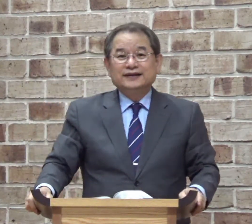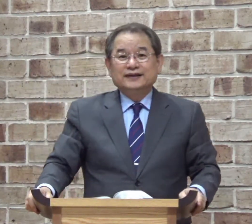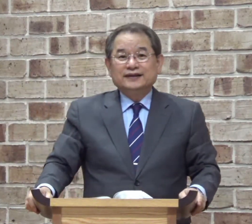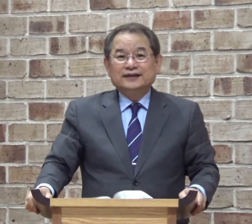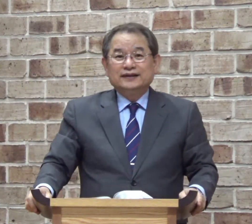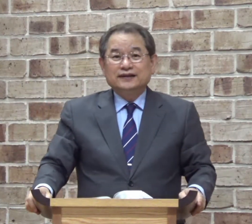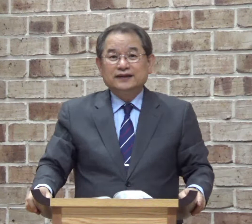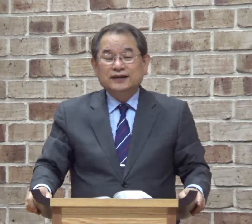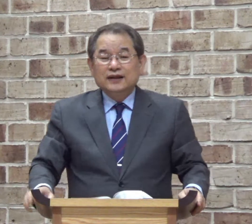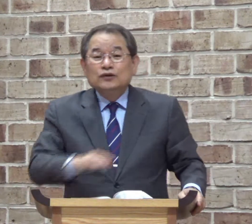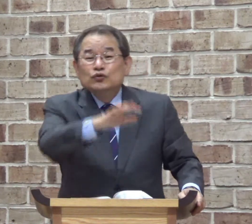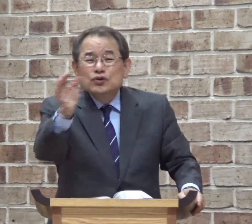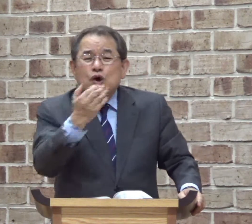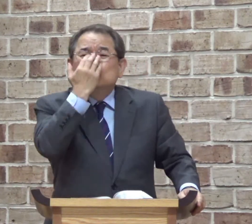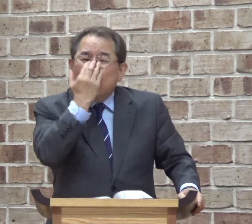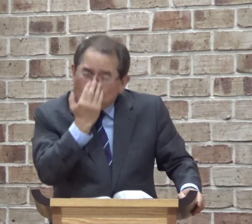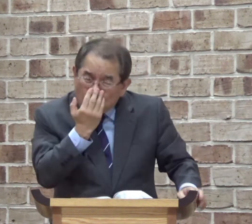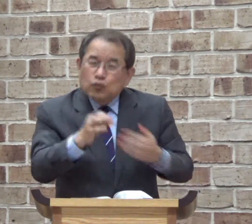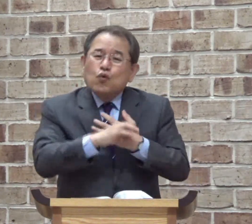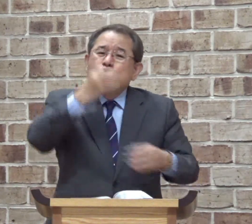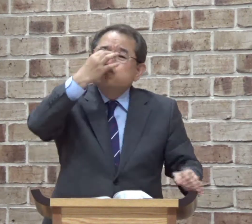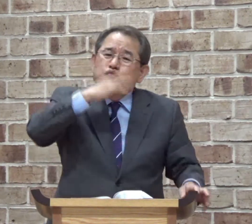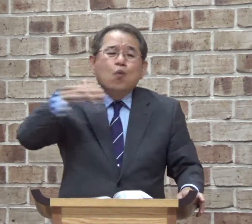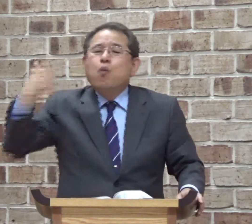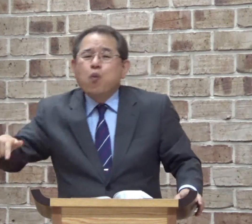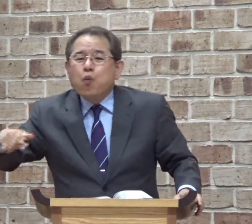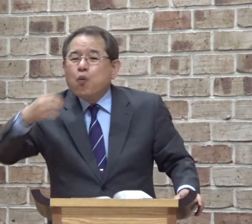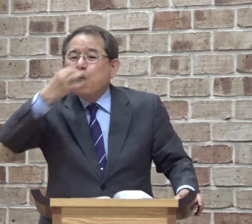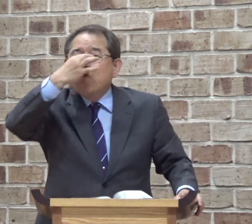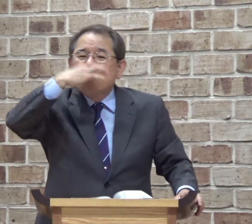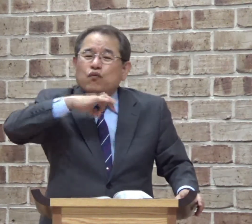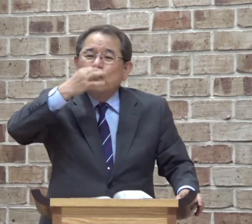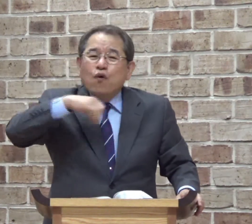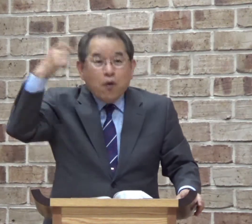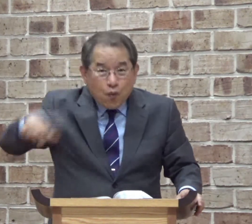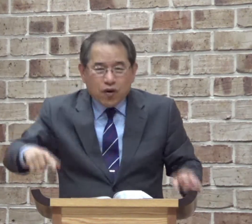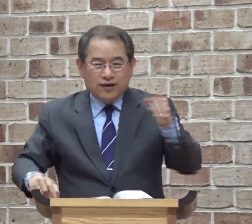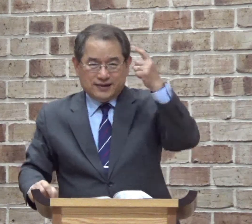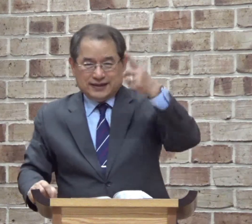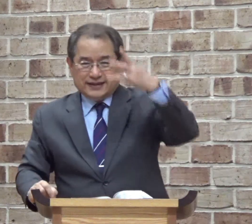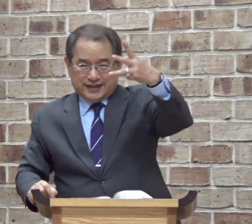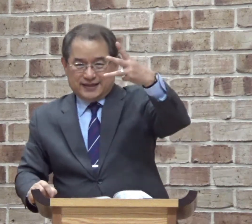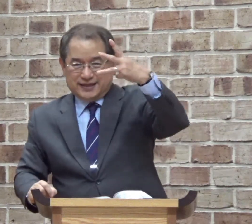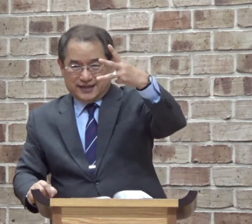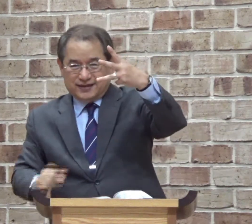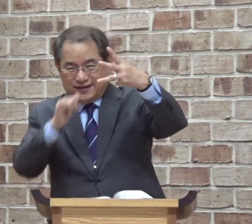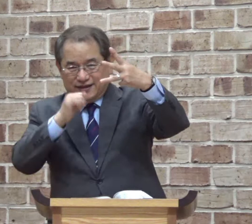만나 겸손하게 되시기 바랍니다. 그렇다면 겸손의 유익은 무엇? 세 가지를 알아보겠습니다.